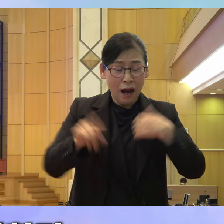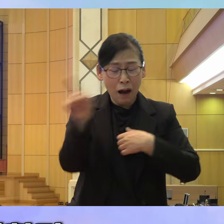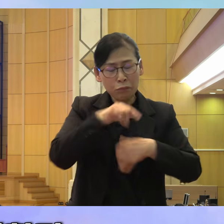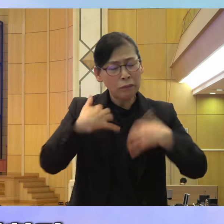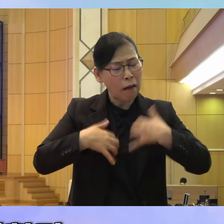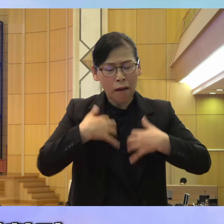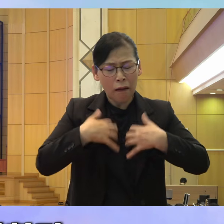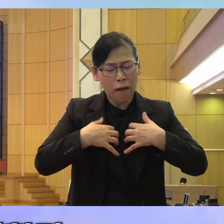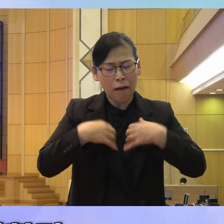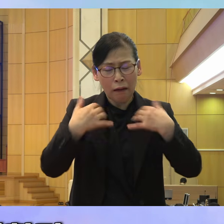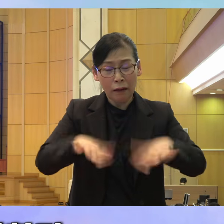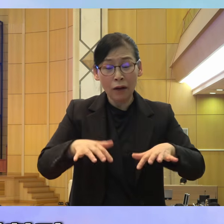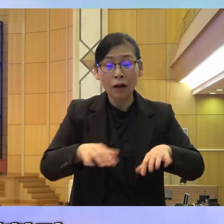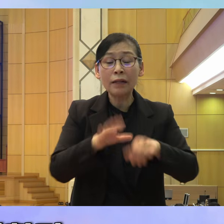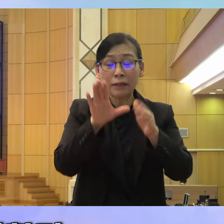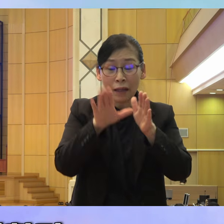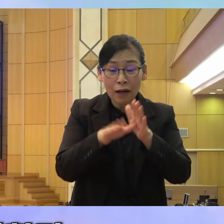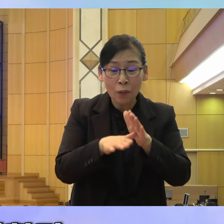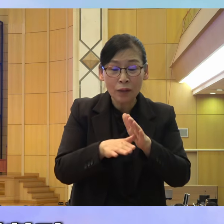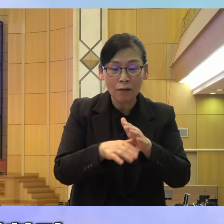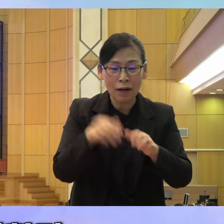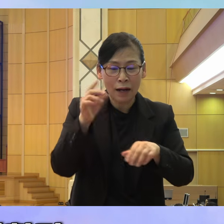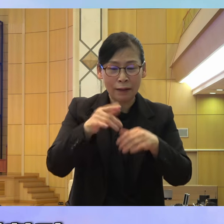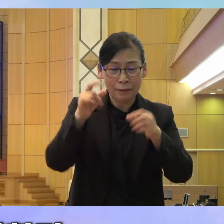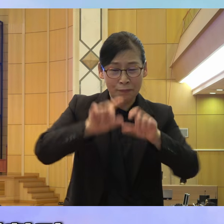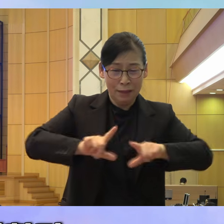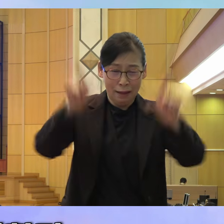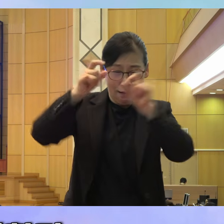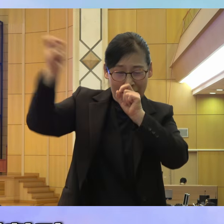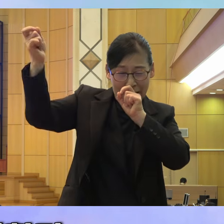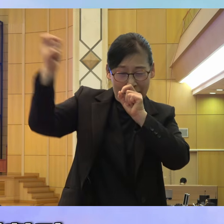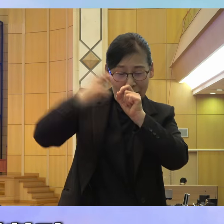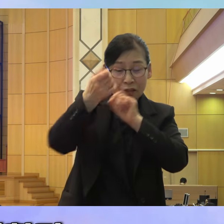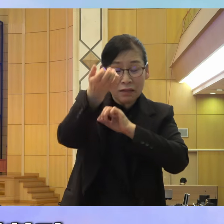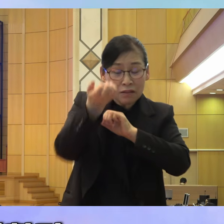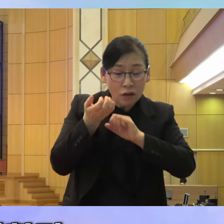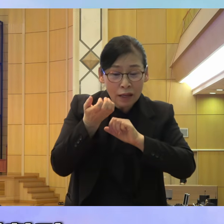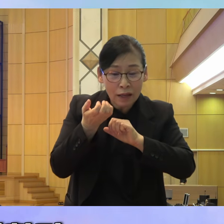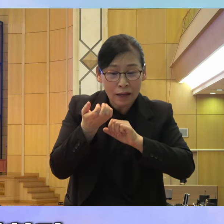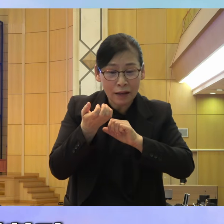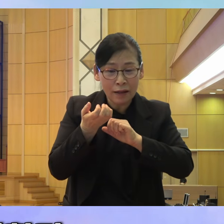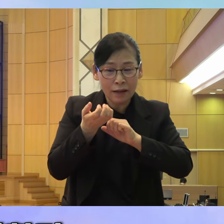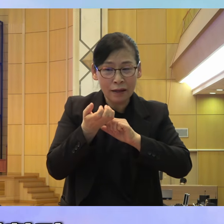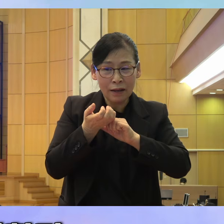아무 낙이 없다고 할 해가 가깝기 전에